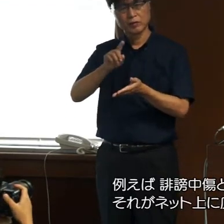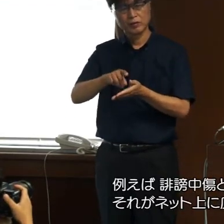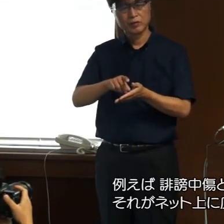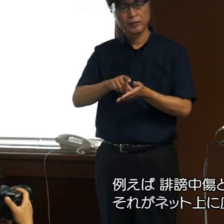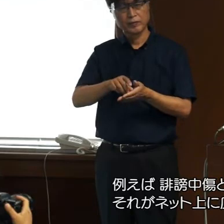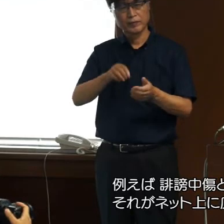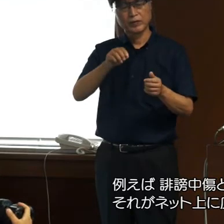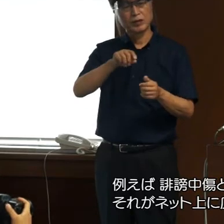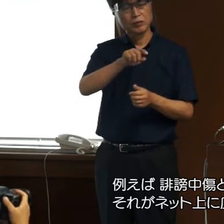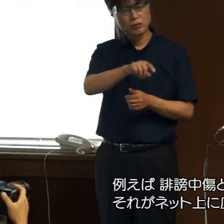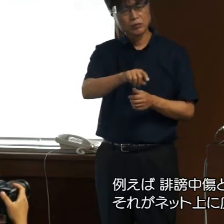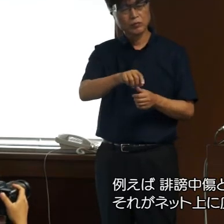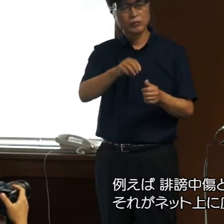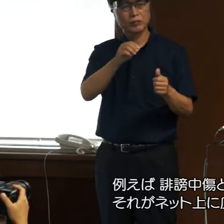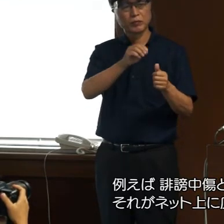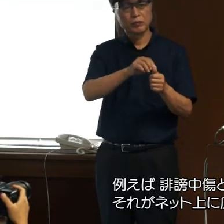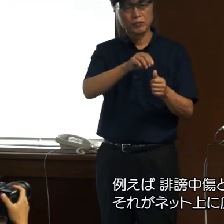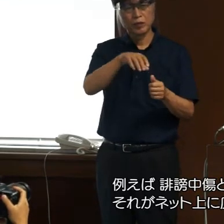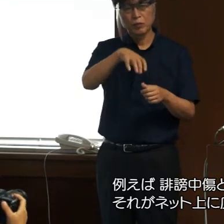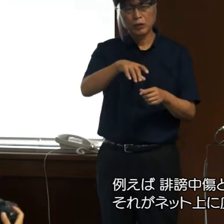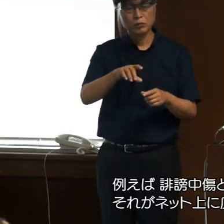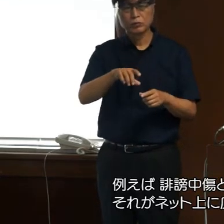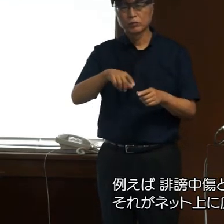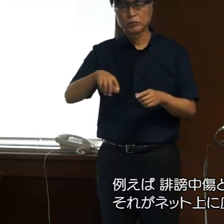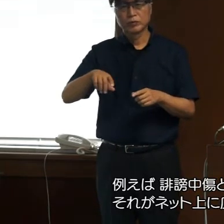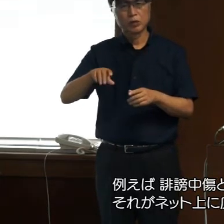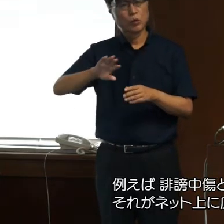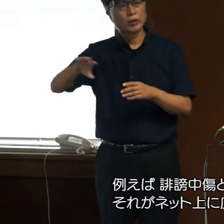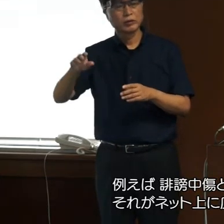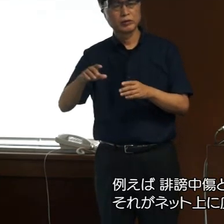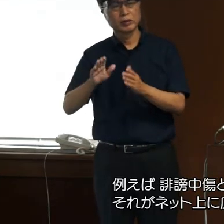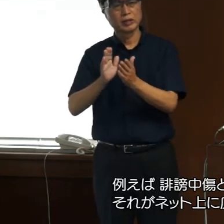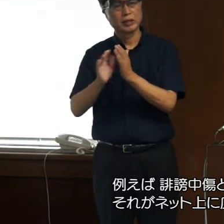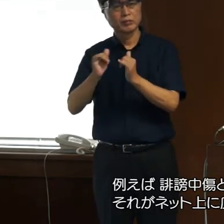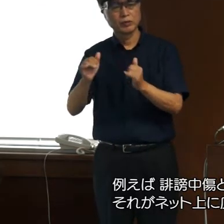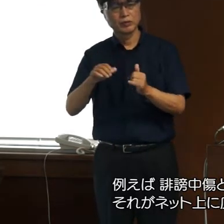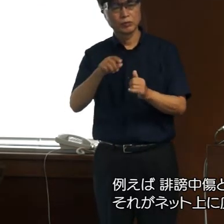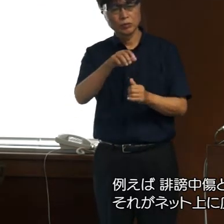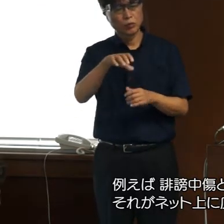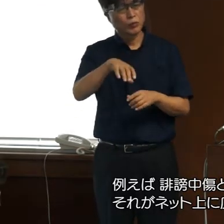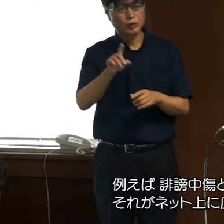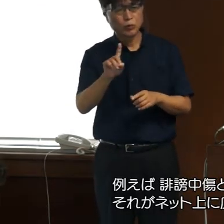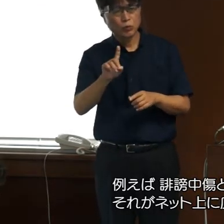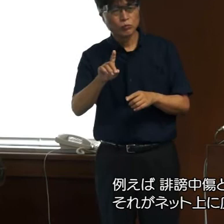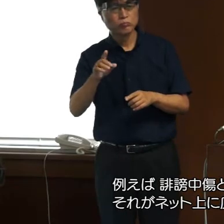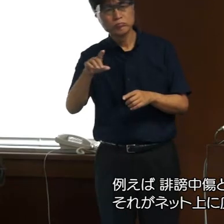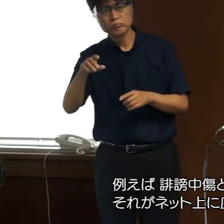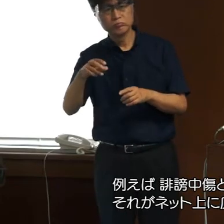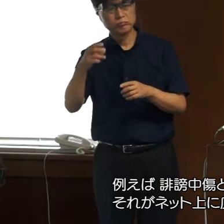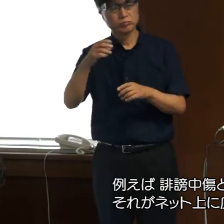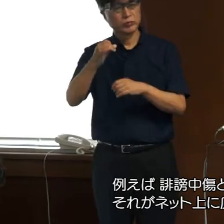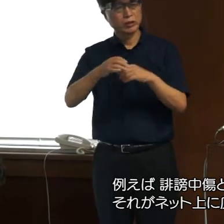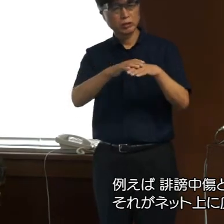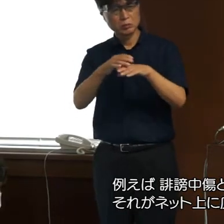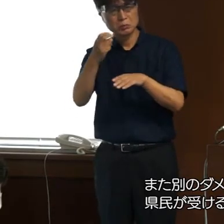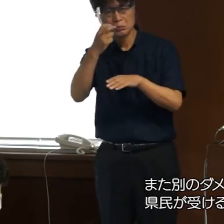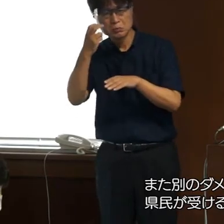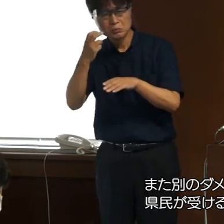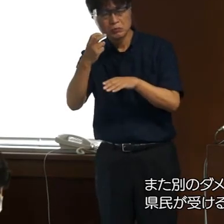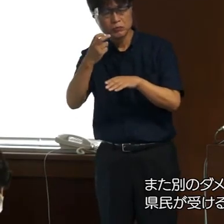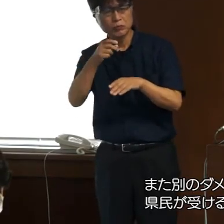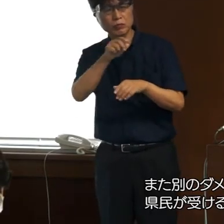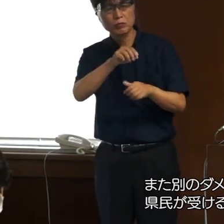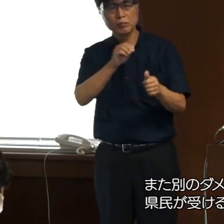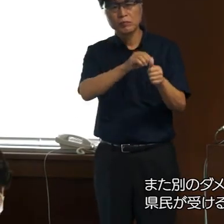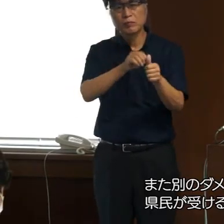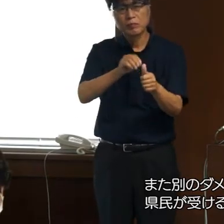謗中傷というか、そこを探し出して、それがネット上に広 動化することによって、また別